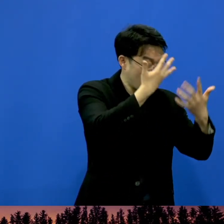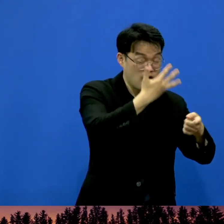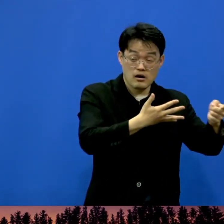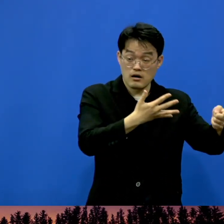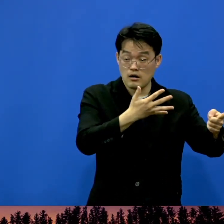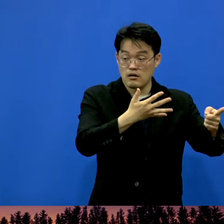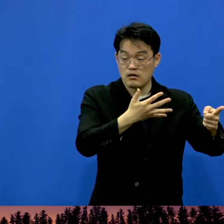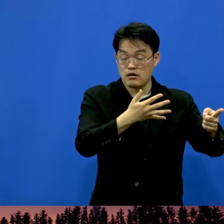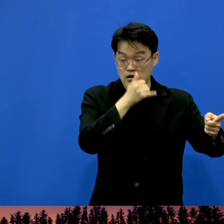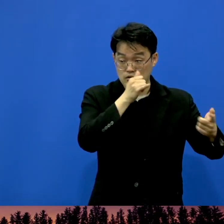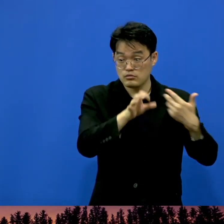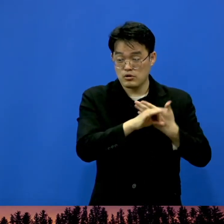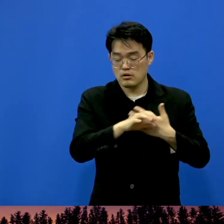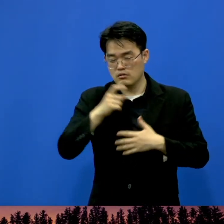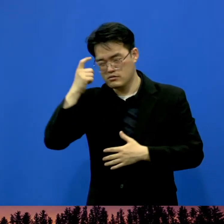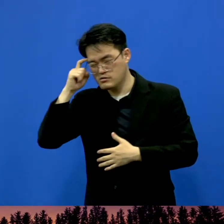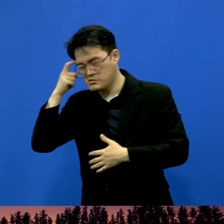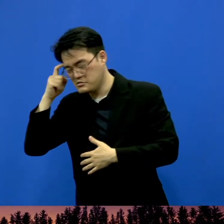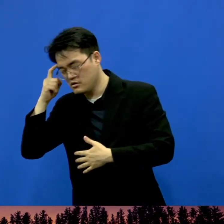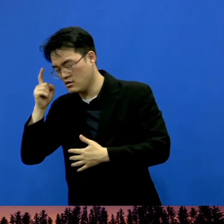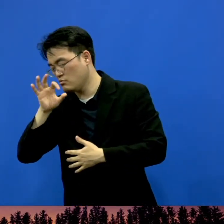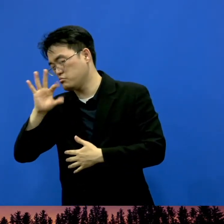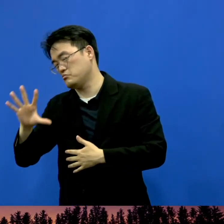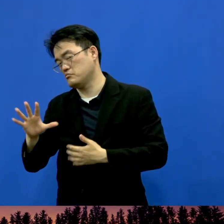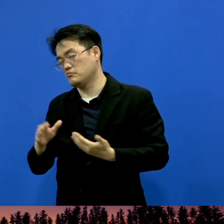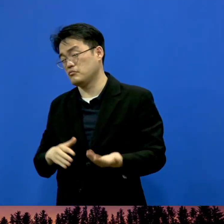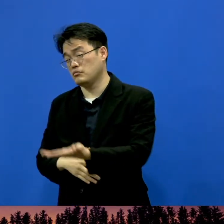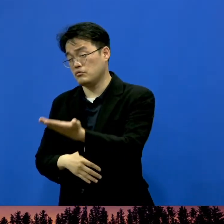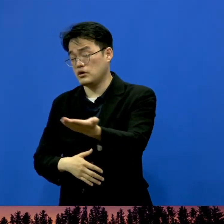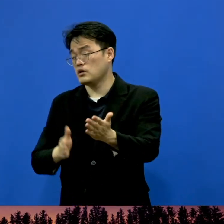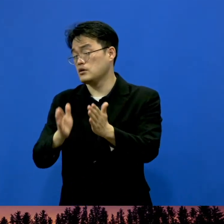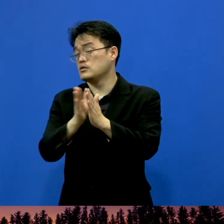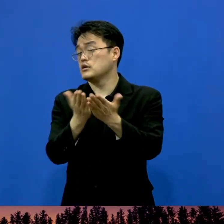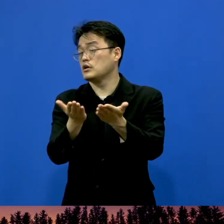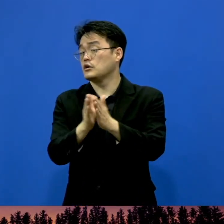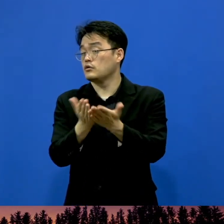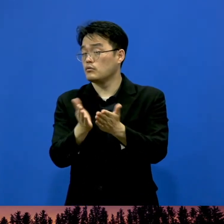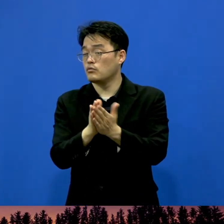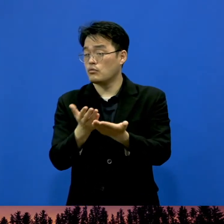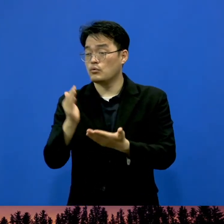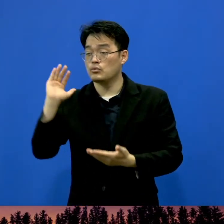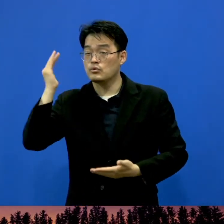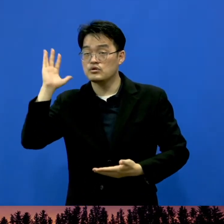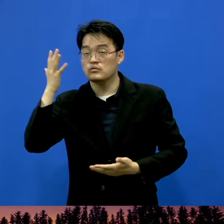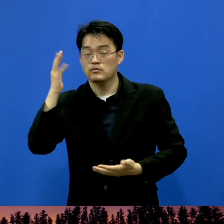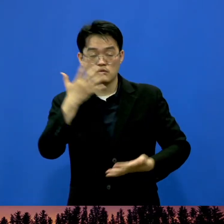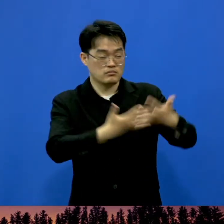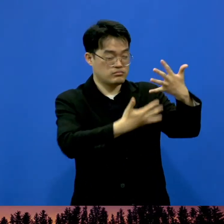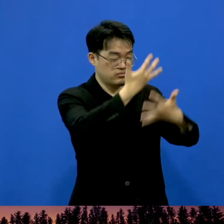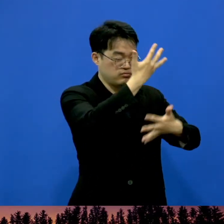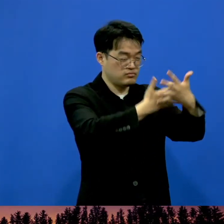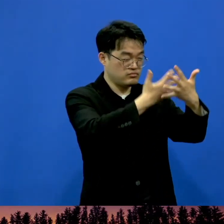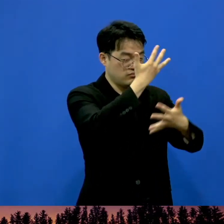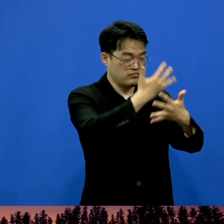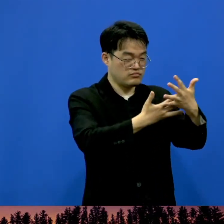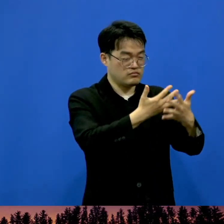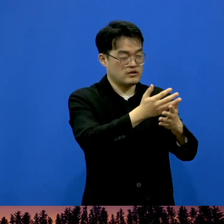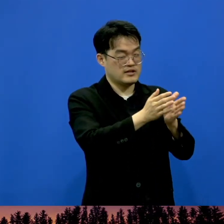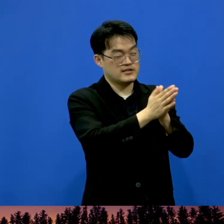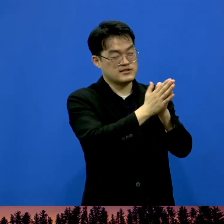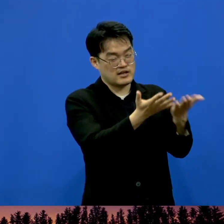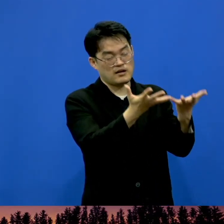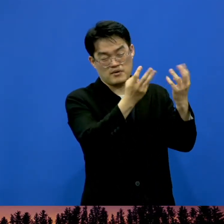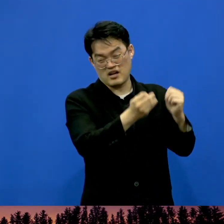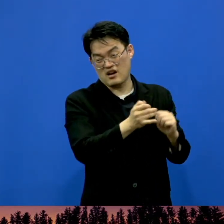읽잖아요. 여러분 책도 여러분 이런 요즘 영상화된 책들, 미디어로 된